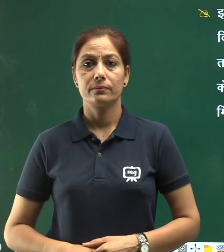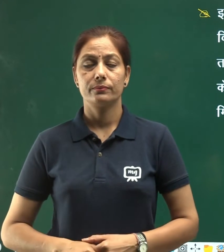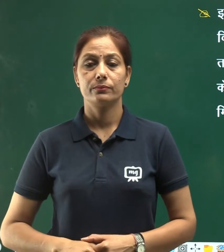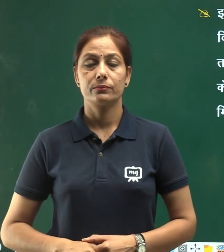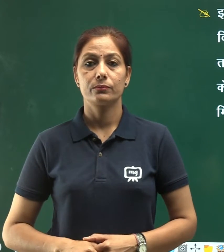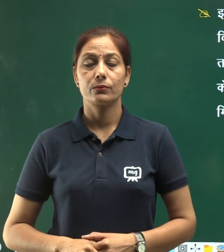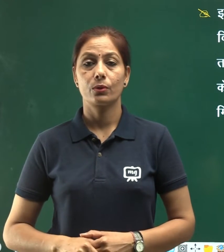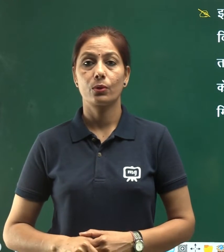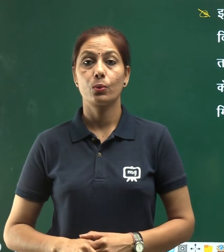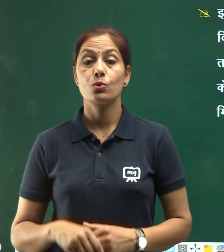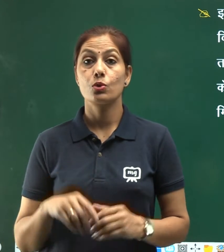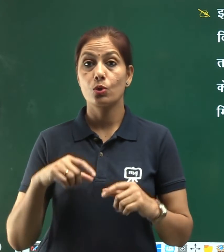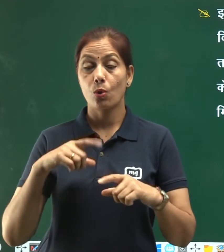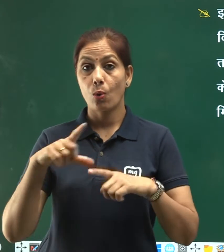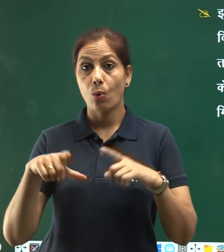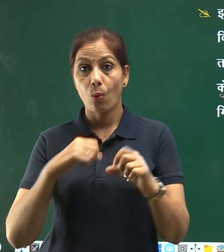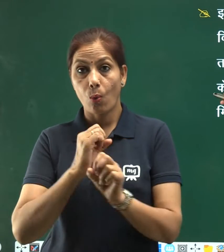उस भूमिका के लिए